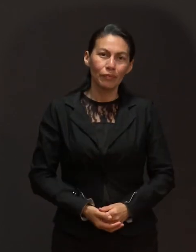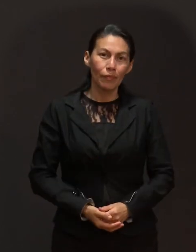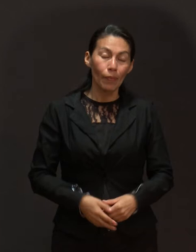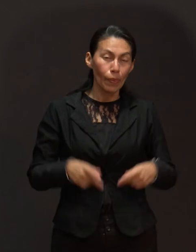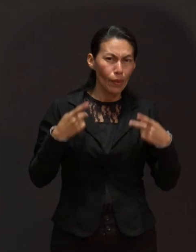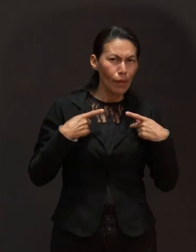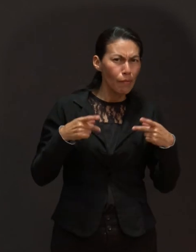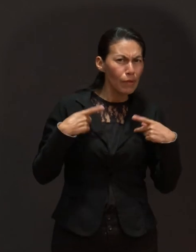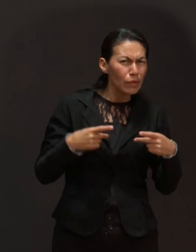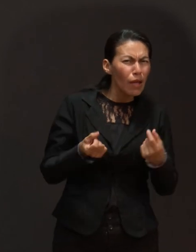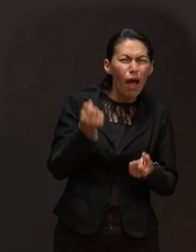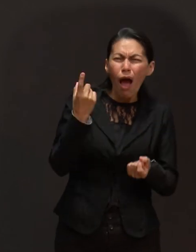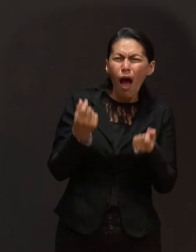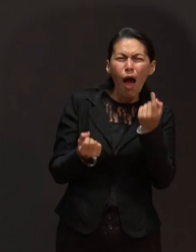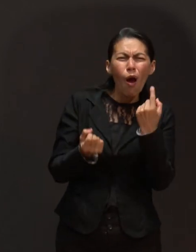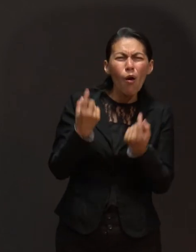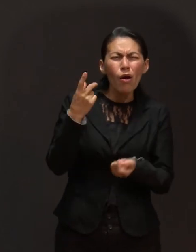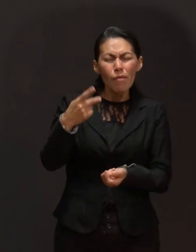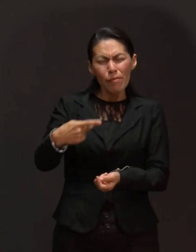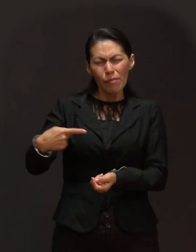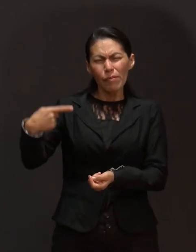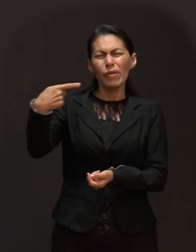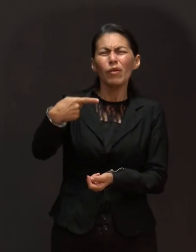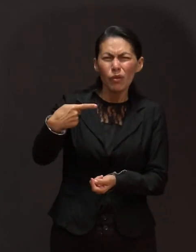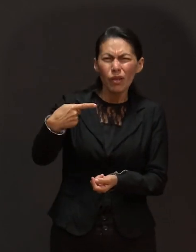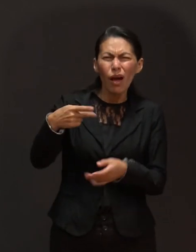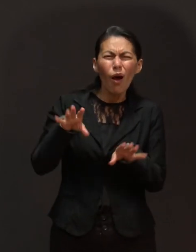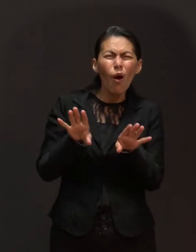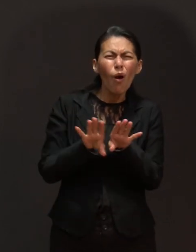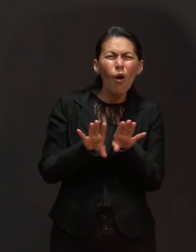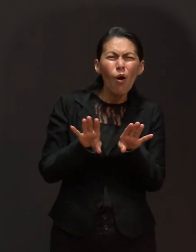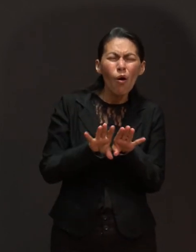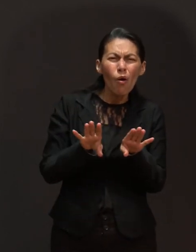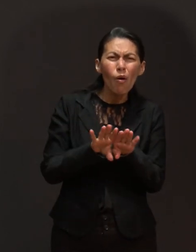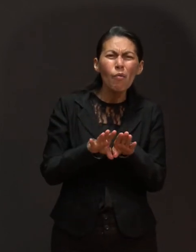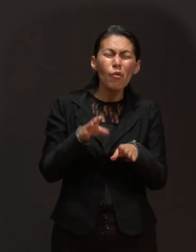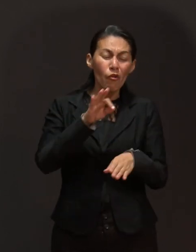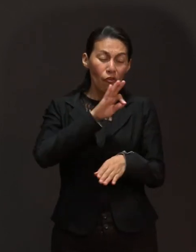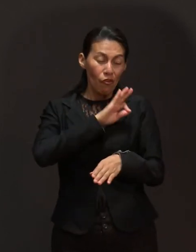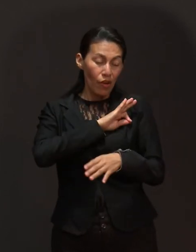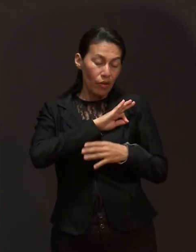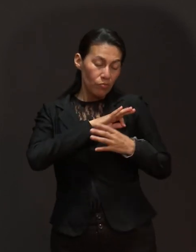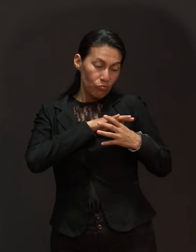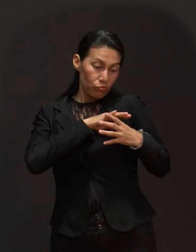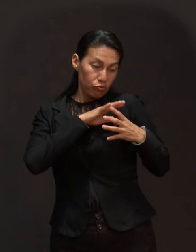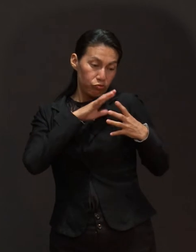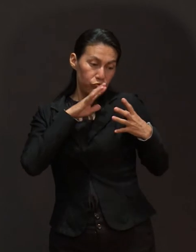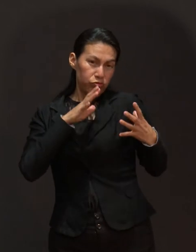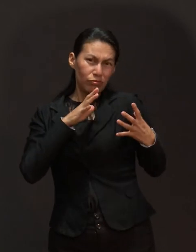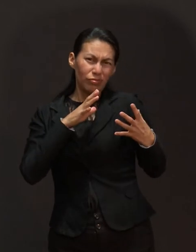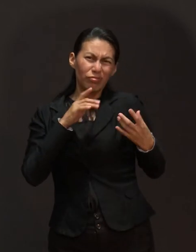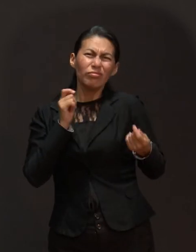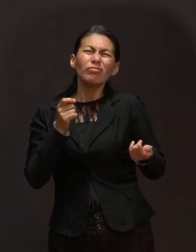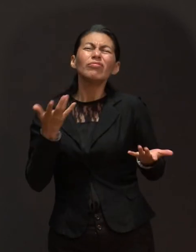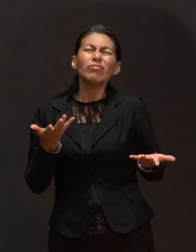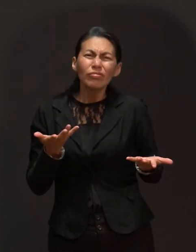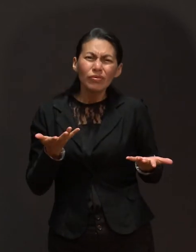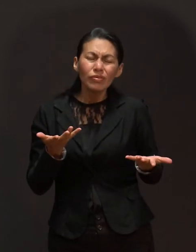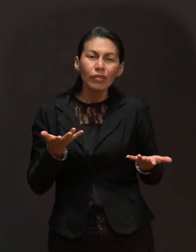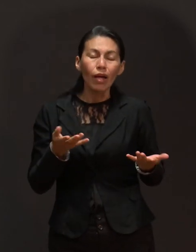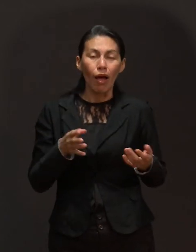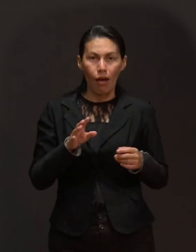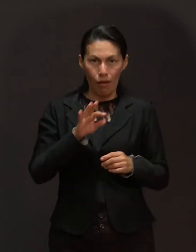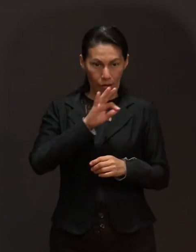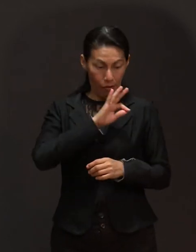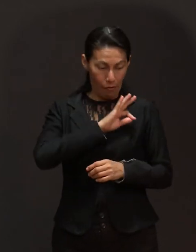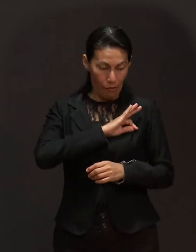Algunas personas me han preguntado, ¿cómo incremento, cómo hago crecer y fortalecer mi fe? La fe